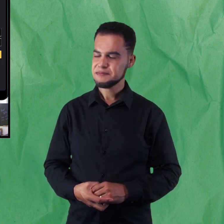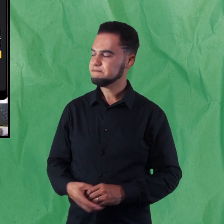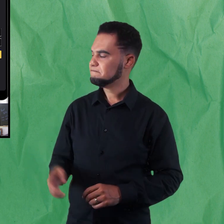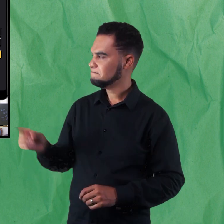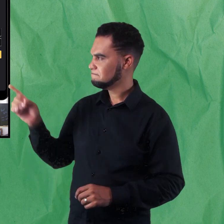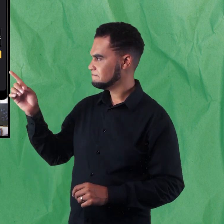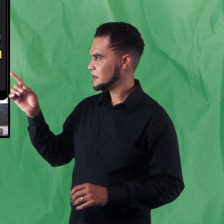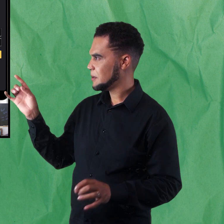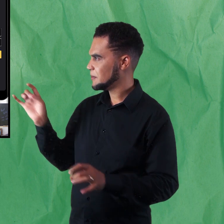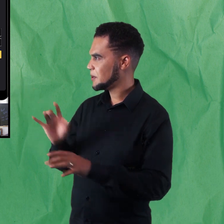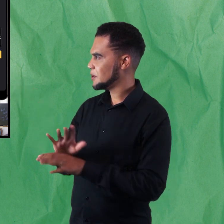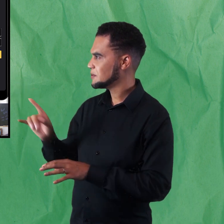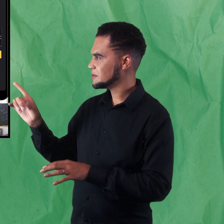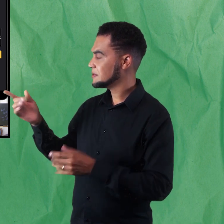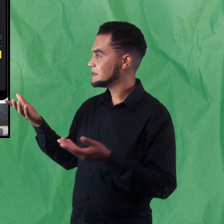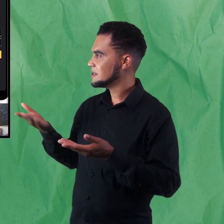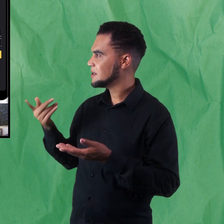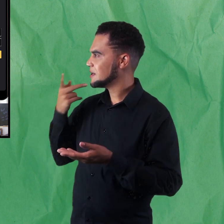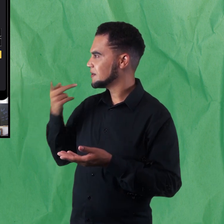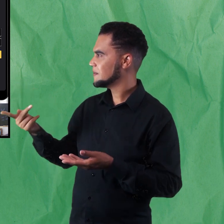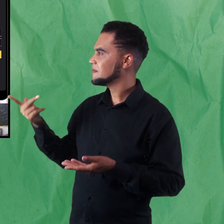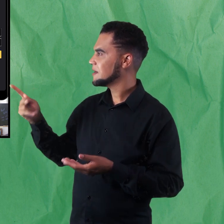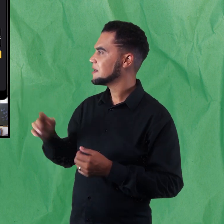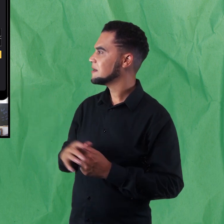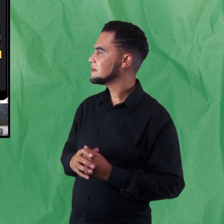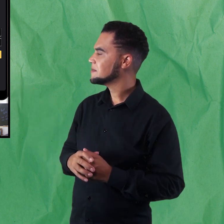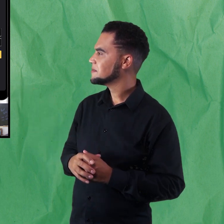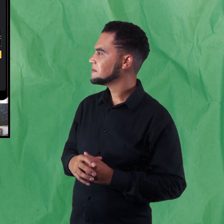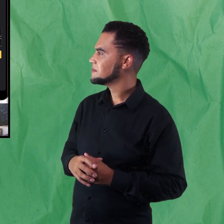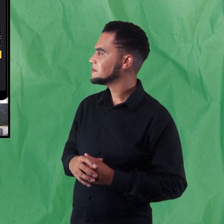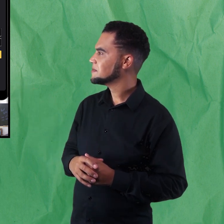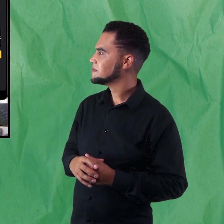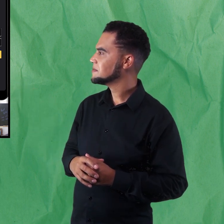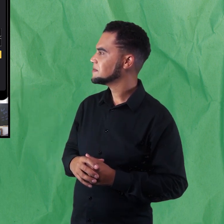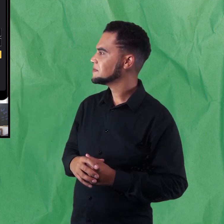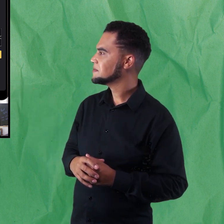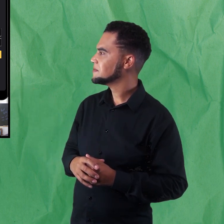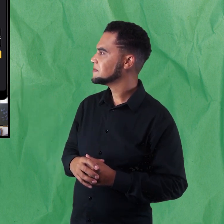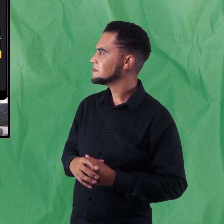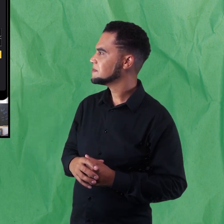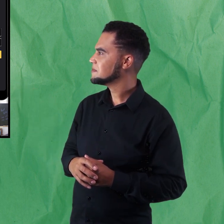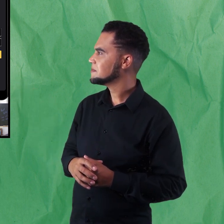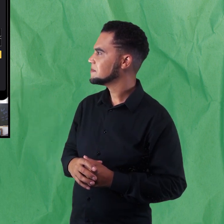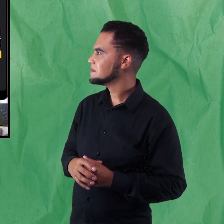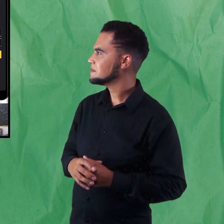Pronto. E aí eu vou falar aqui que o set loading